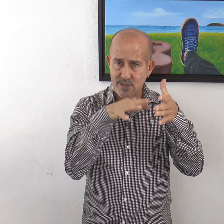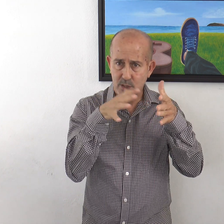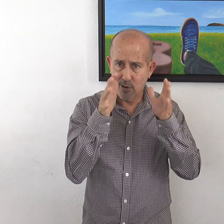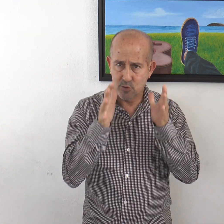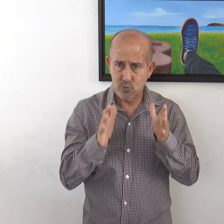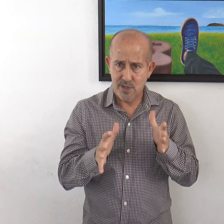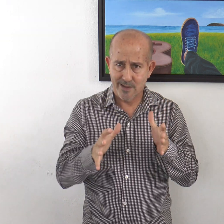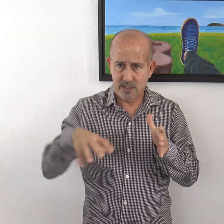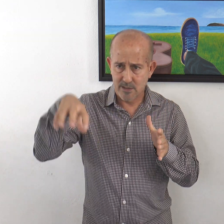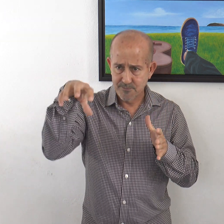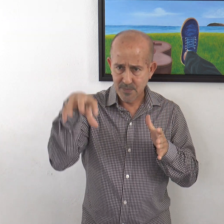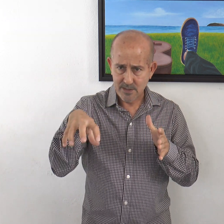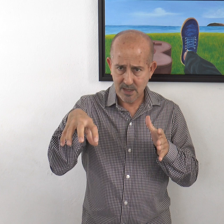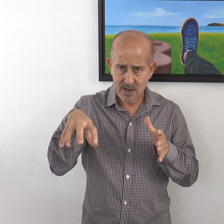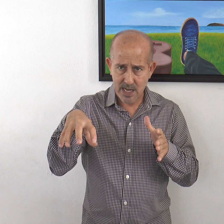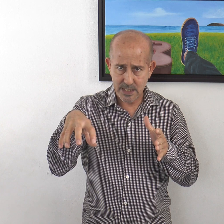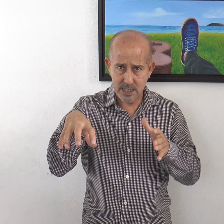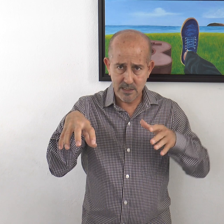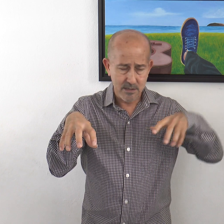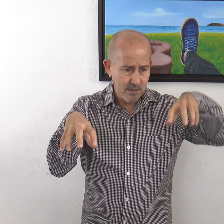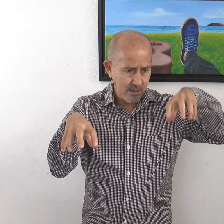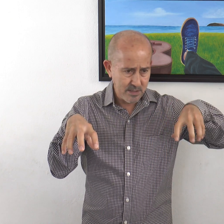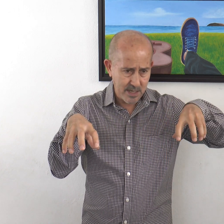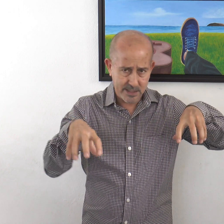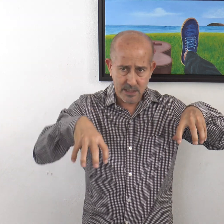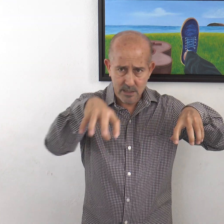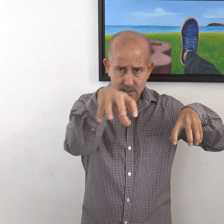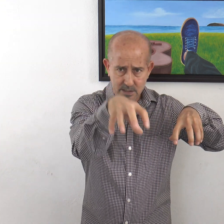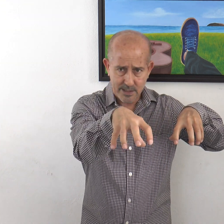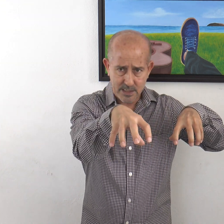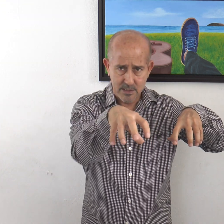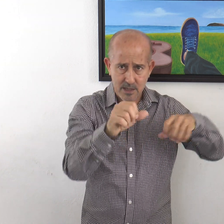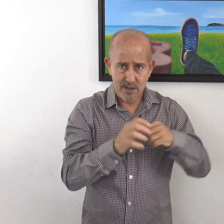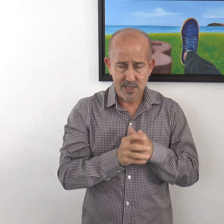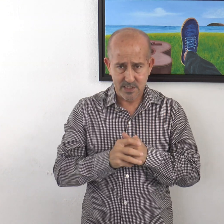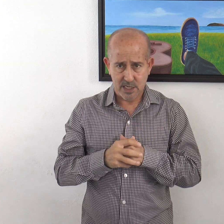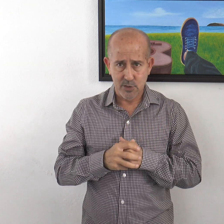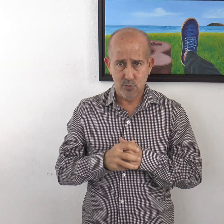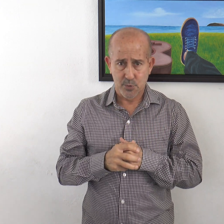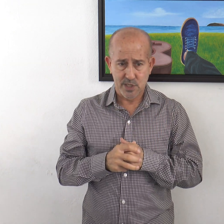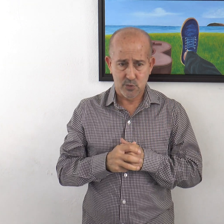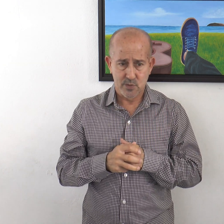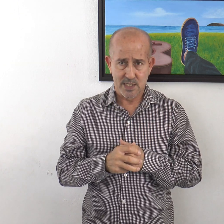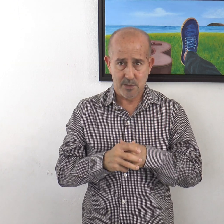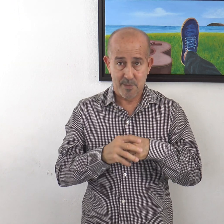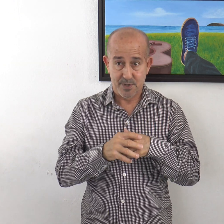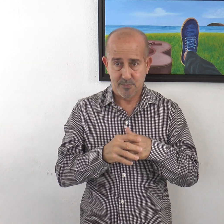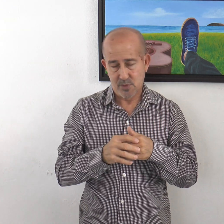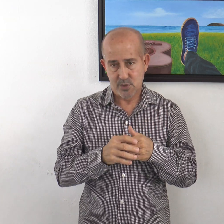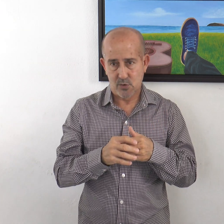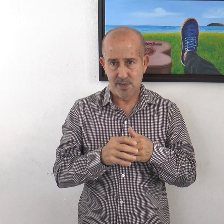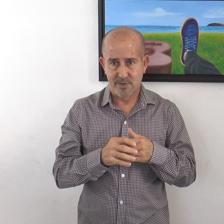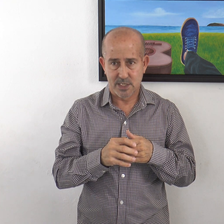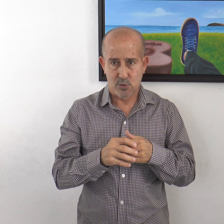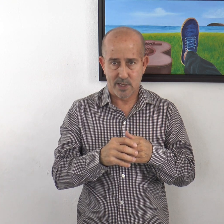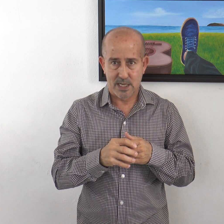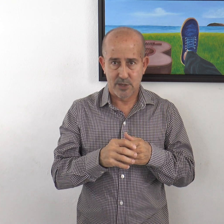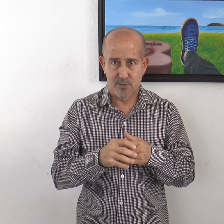decir los estudiantes estaban aquí y aquí y aquí. Habían tres grupos de estudiantes, ¿ves? Pero primero obviamente tengo que darle nombre